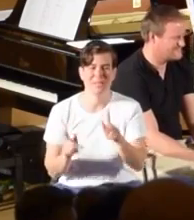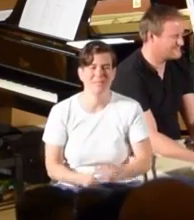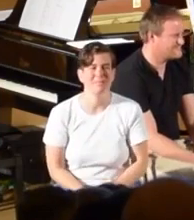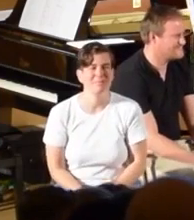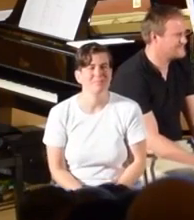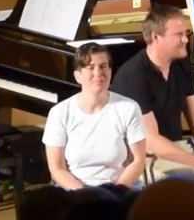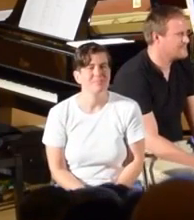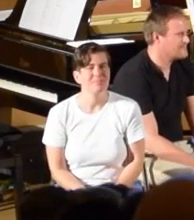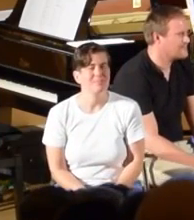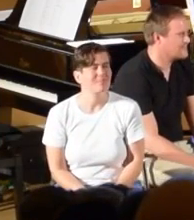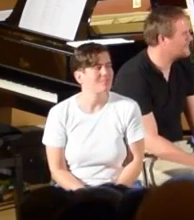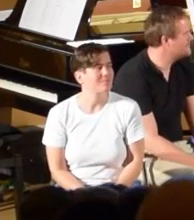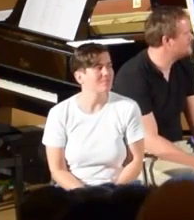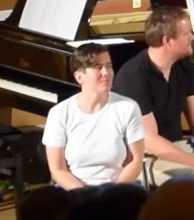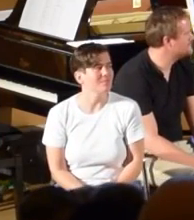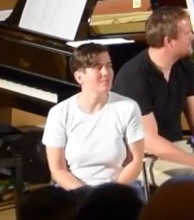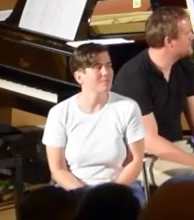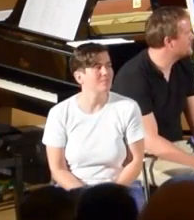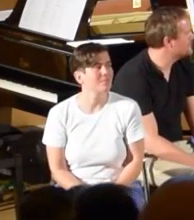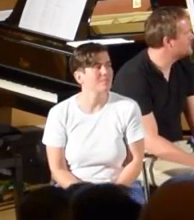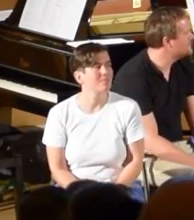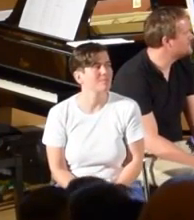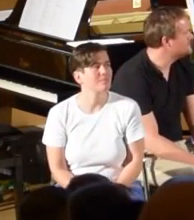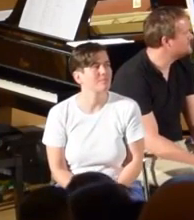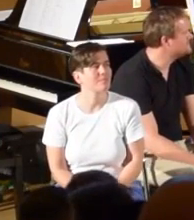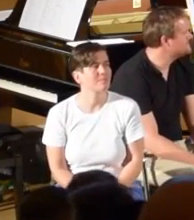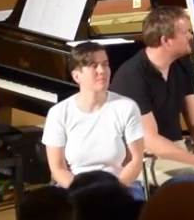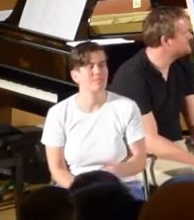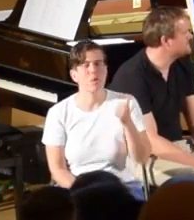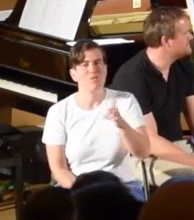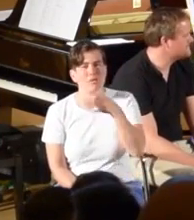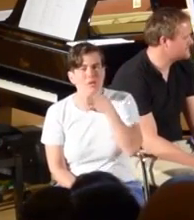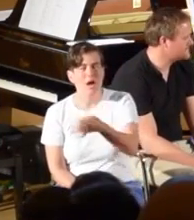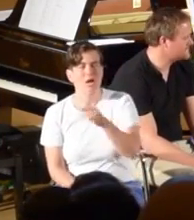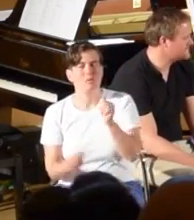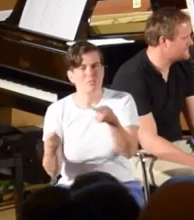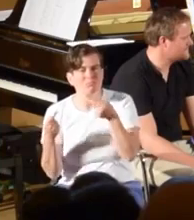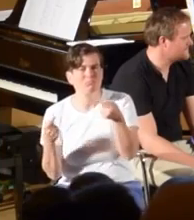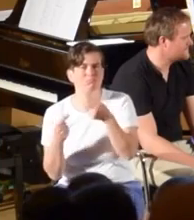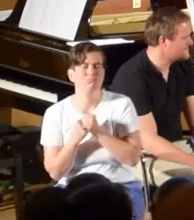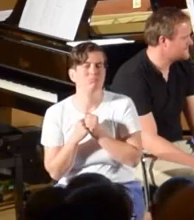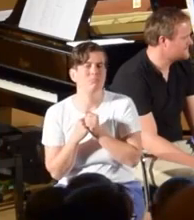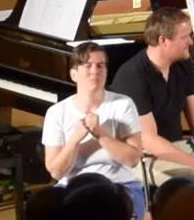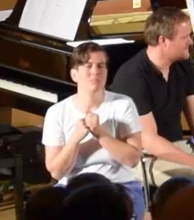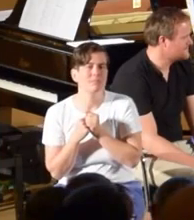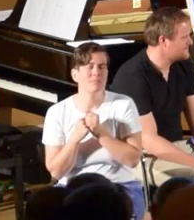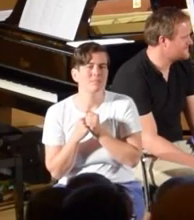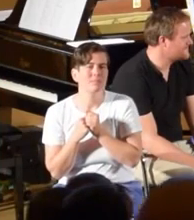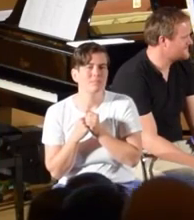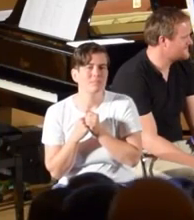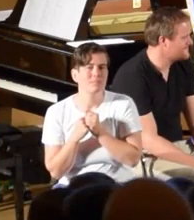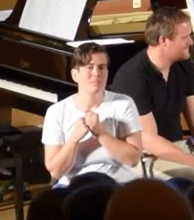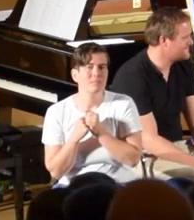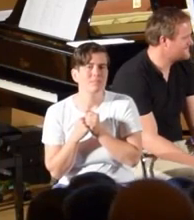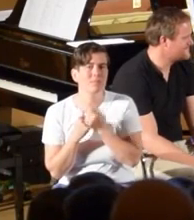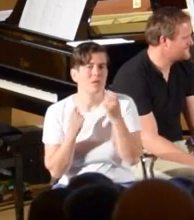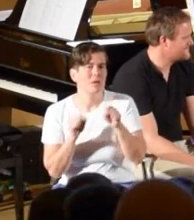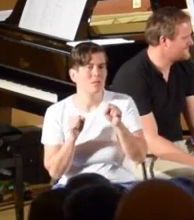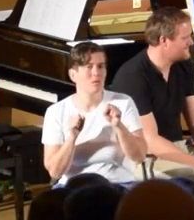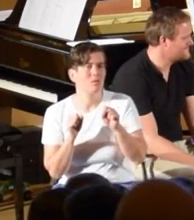Ich würde gerne ausdrücklich dazu ermuntern, auch wenn es Fragen oder Diskussionsbeiträge gibt hier, die nicht ich vortrage, sondern jemand anders, dann